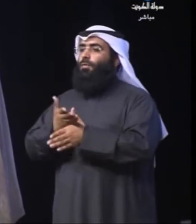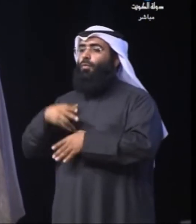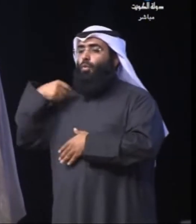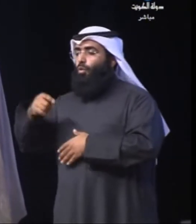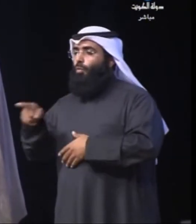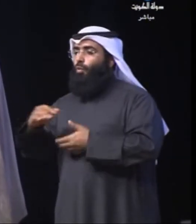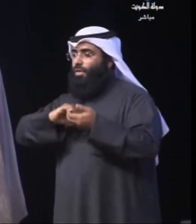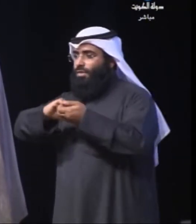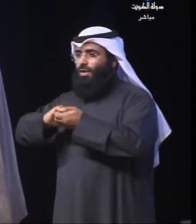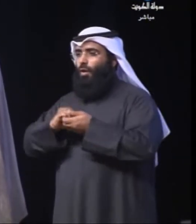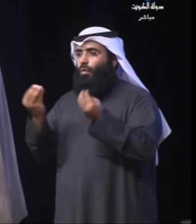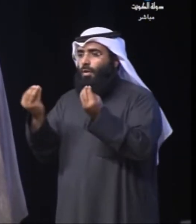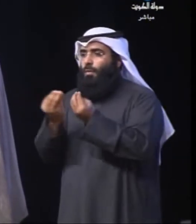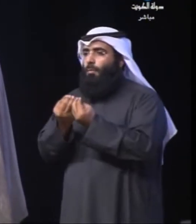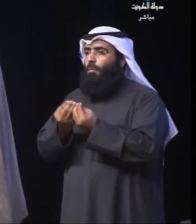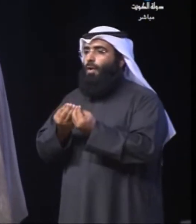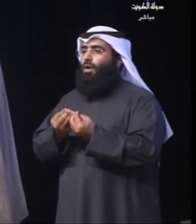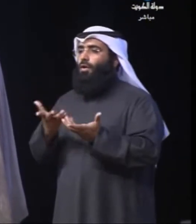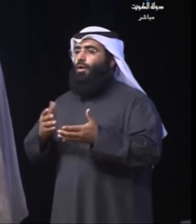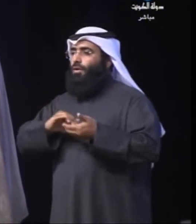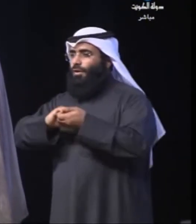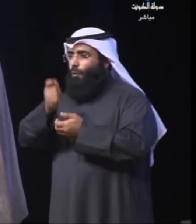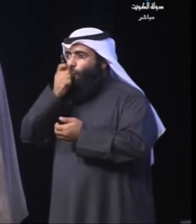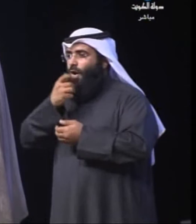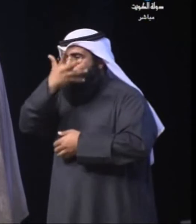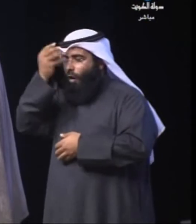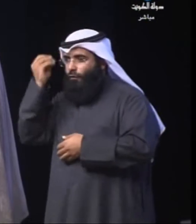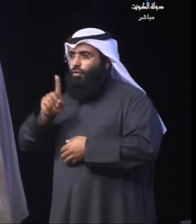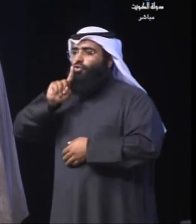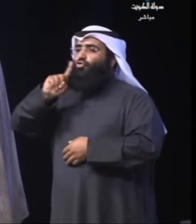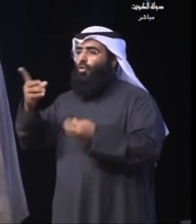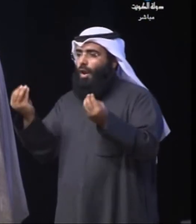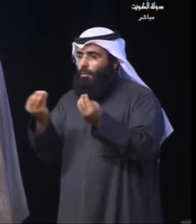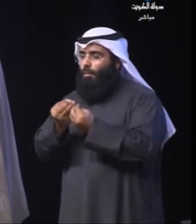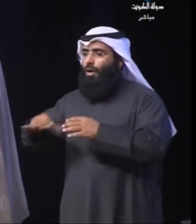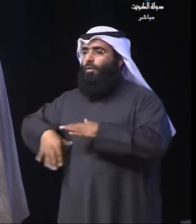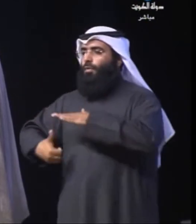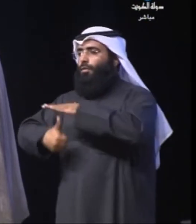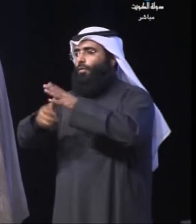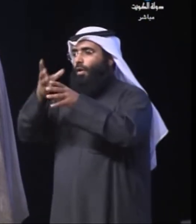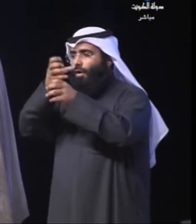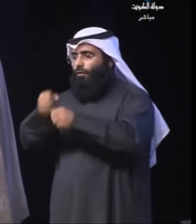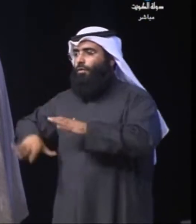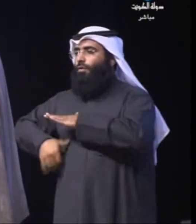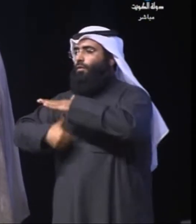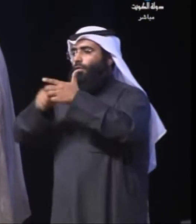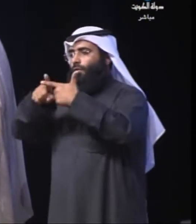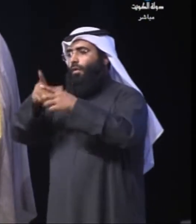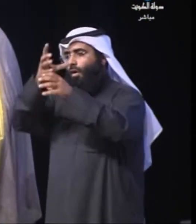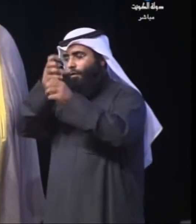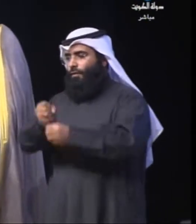المساهمة في إنماء ورخاء الاستقرار المجتمعي في ظل القيادة الحكيمة لسموكم وسمو عهدكم الأمين حفظه